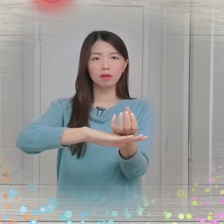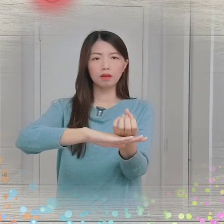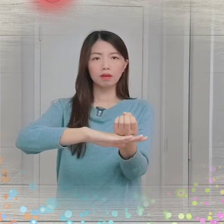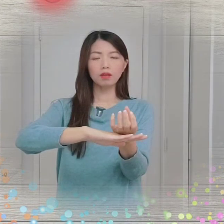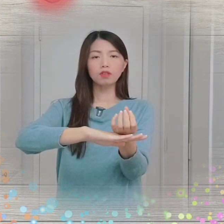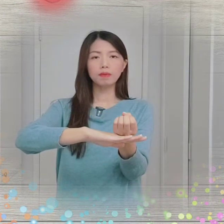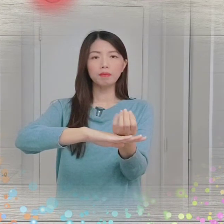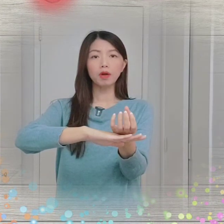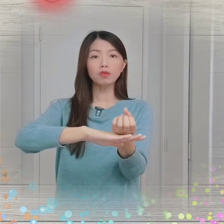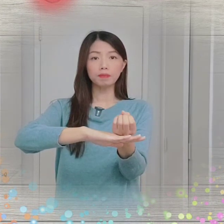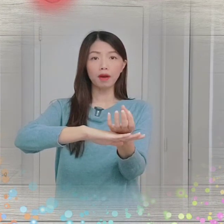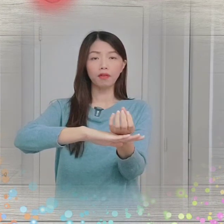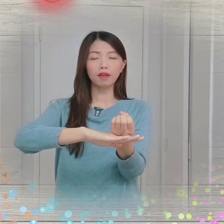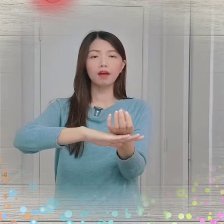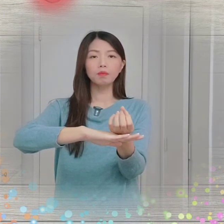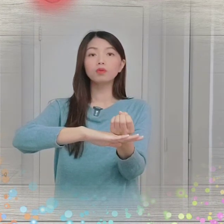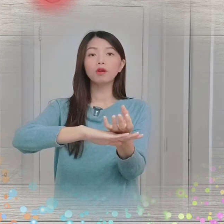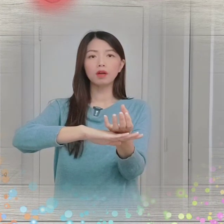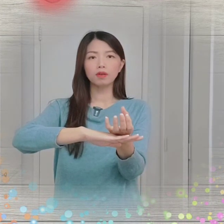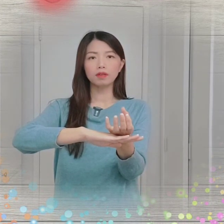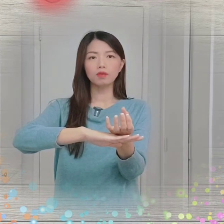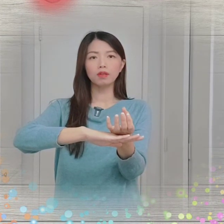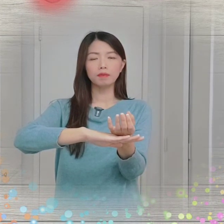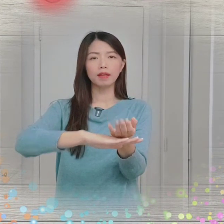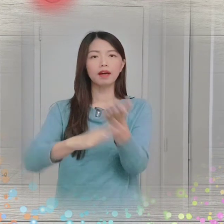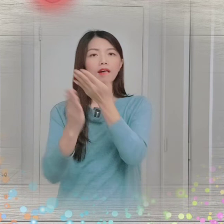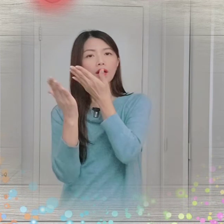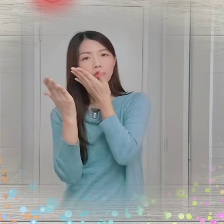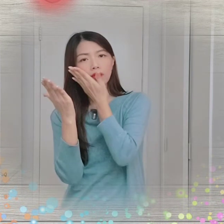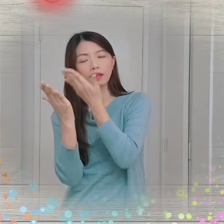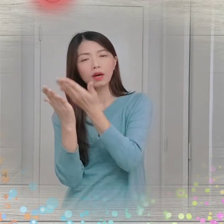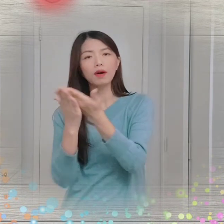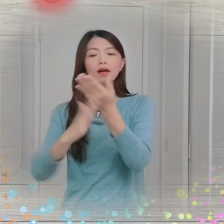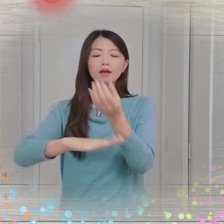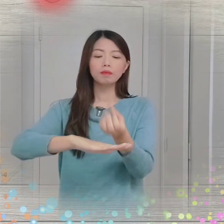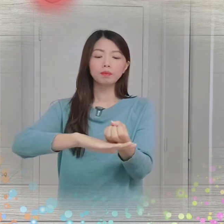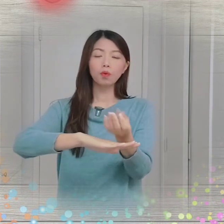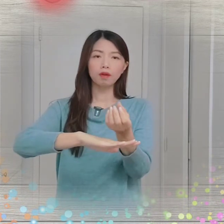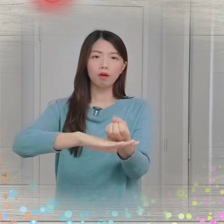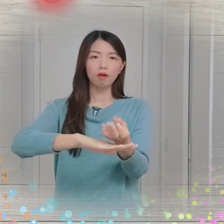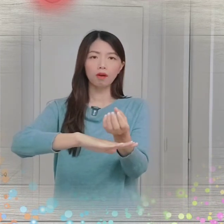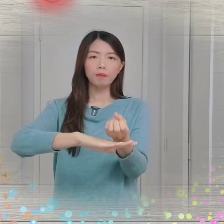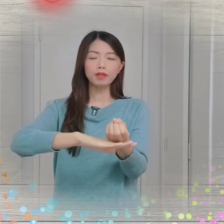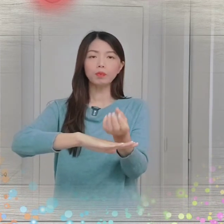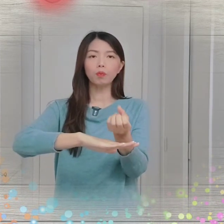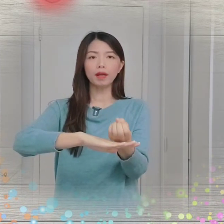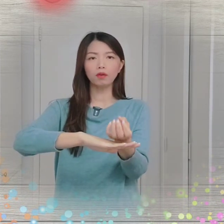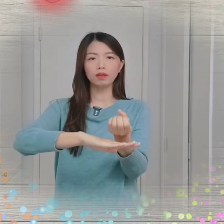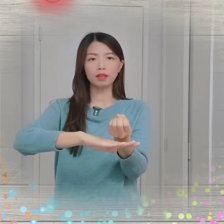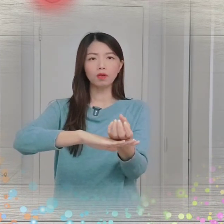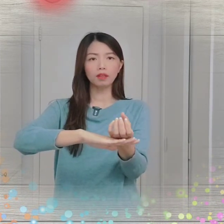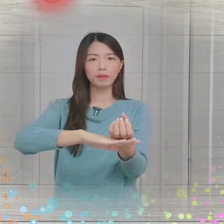이렇게 해주시면 펴주시면 보석이라고 한 뜻의 수어가 됩니다. 귀하다 와 보석 합해서